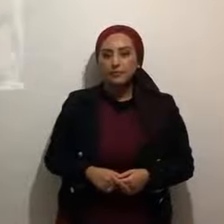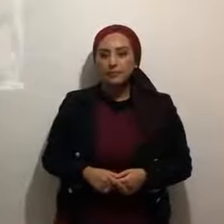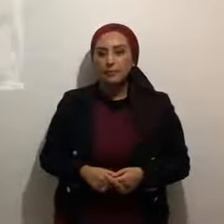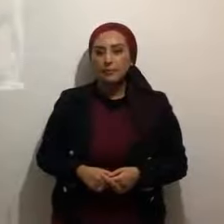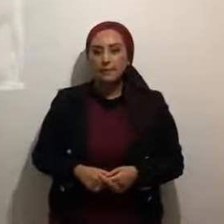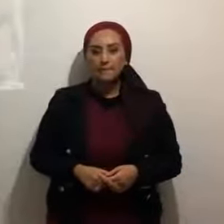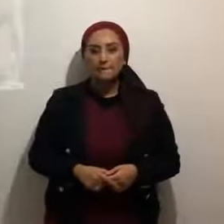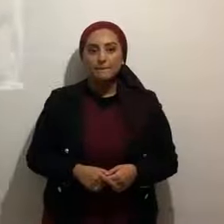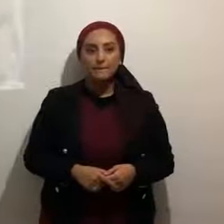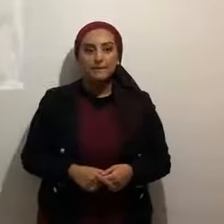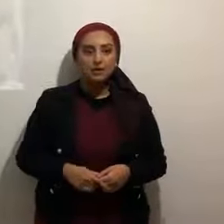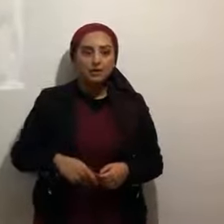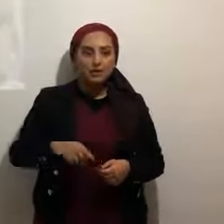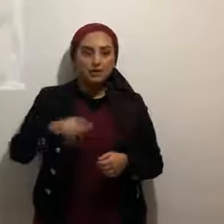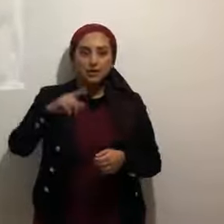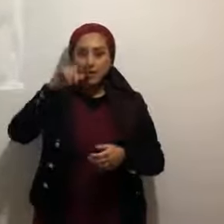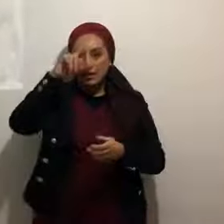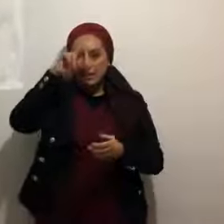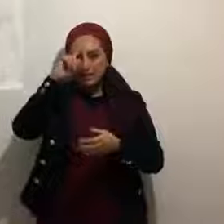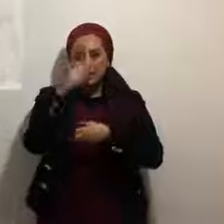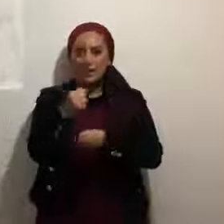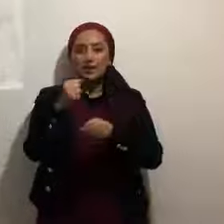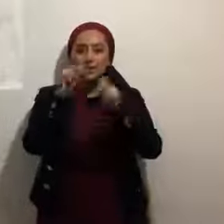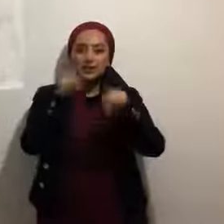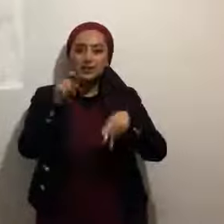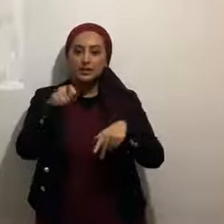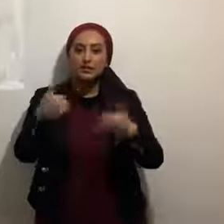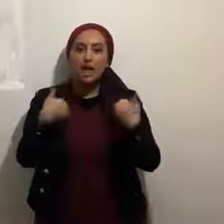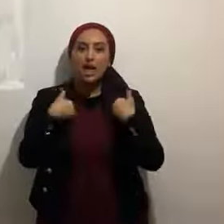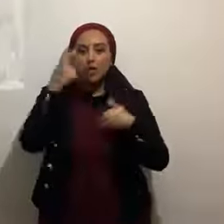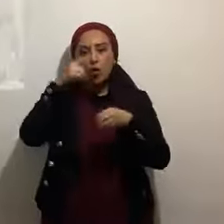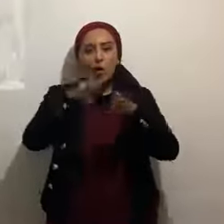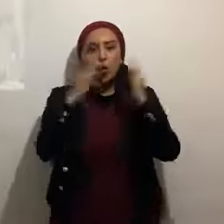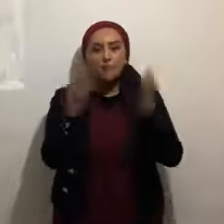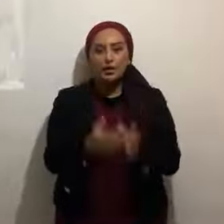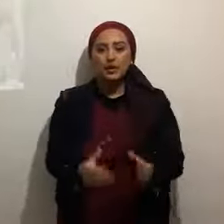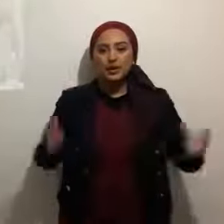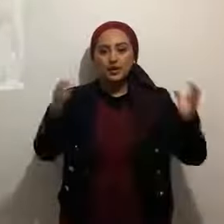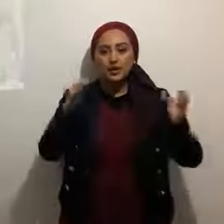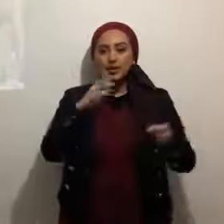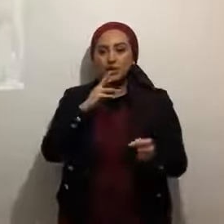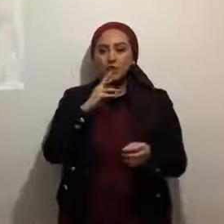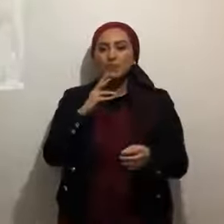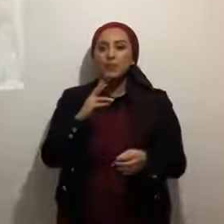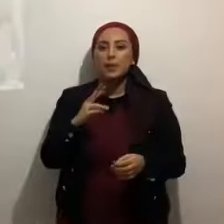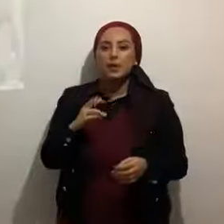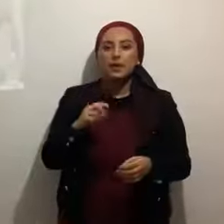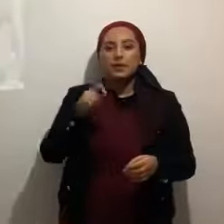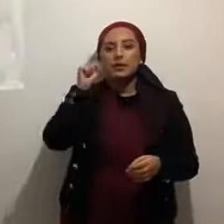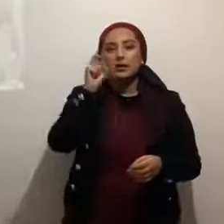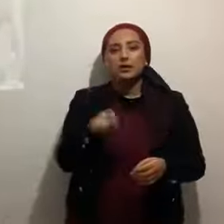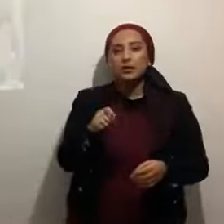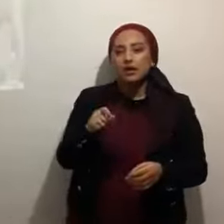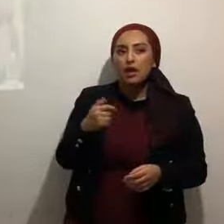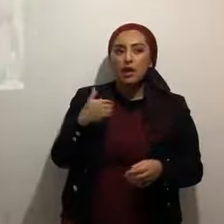Las convicciones que debe tener una persona para abrir un pozo, las convicciones tienen que estar basadas en la